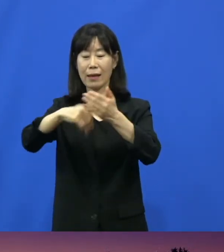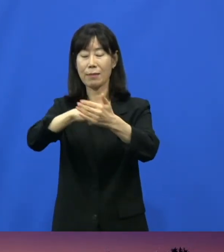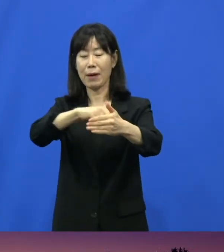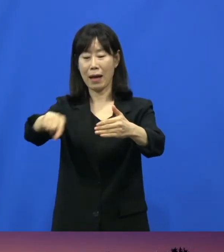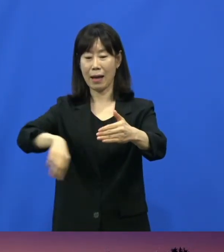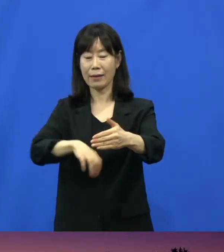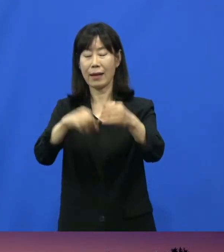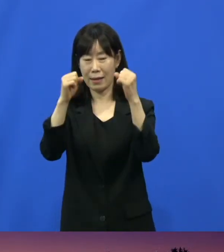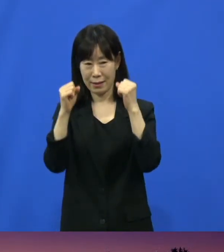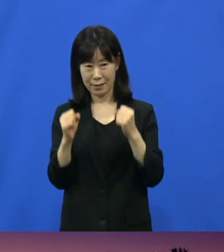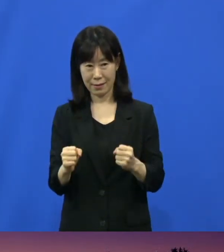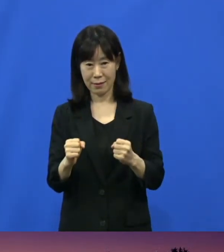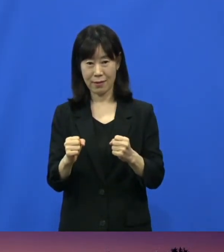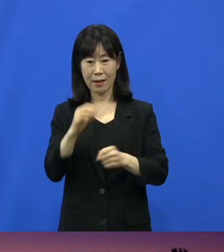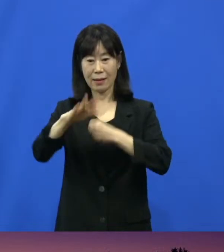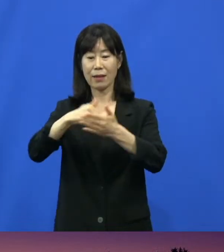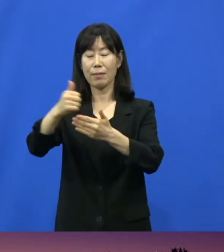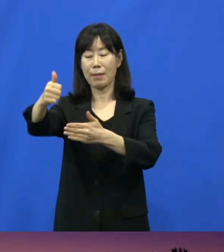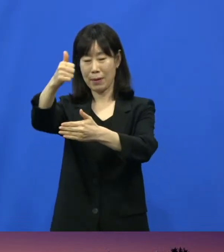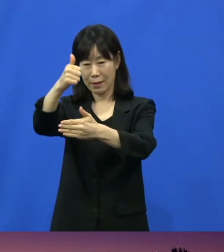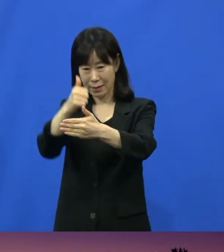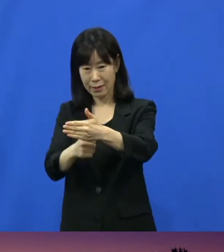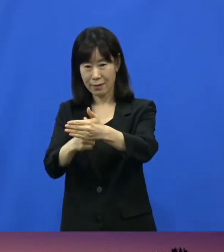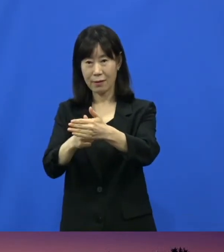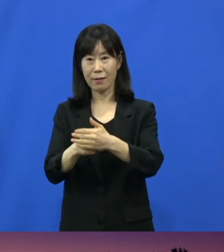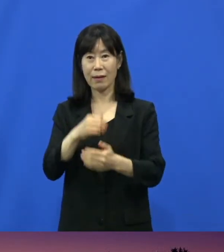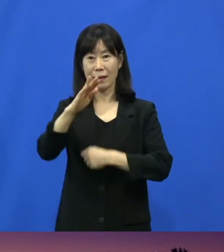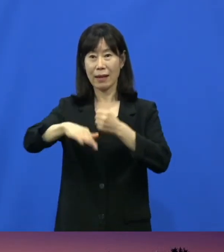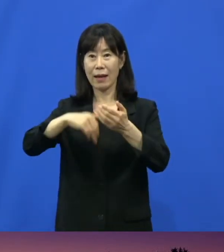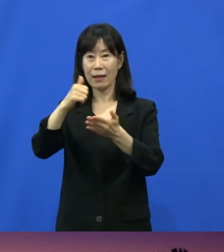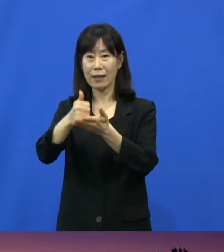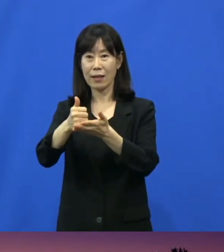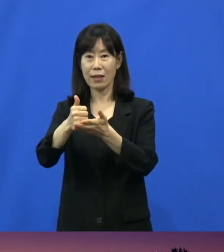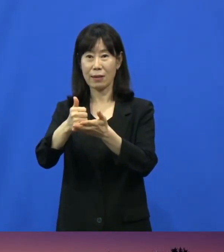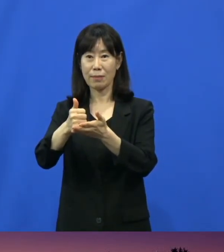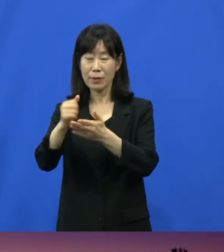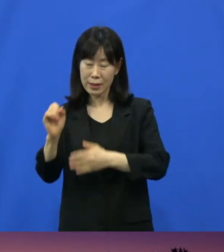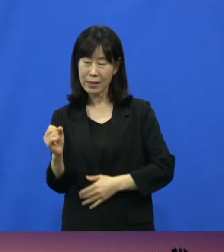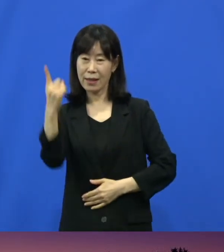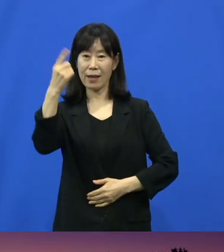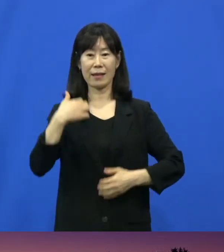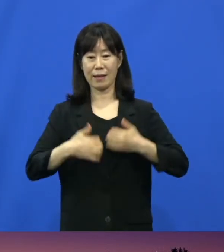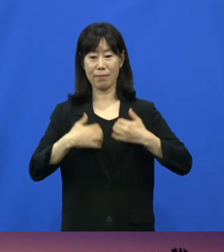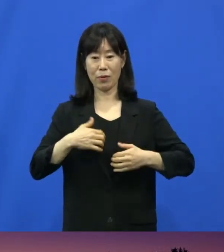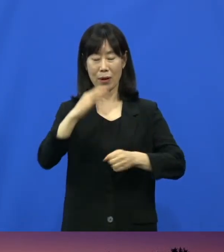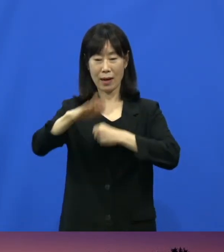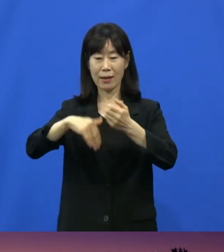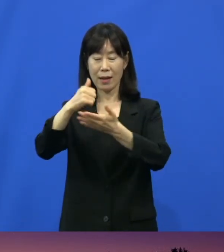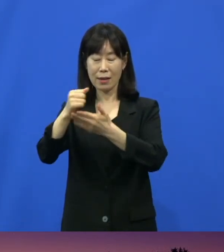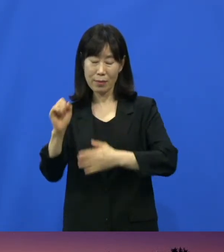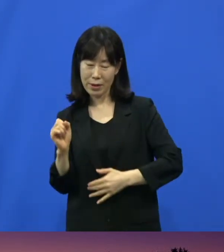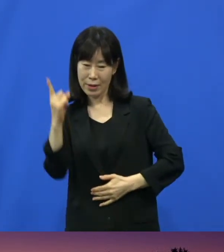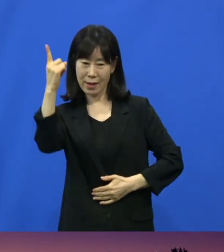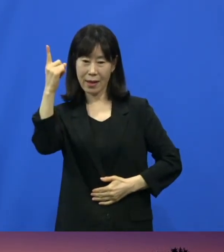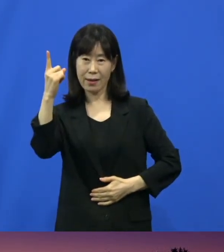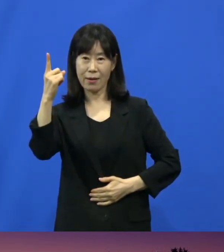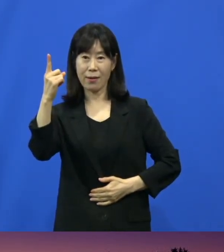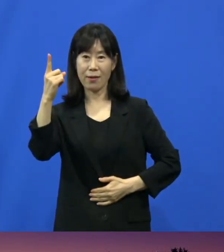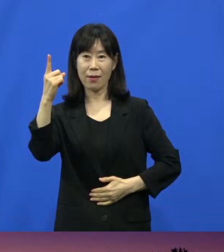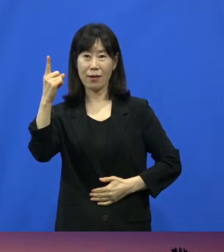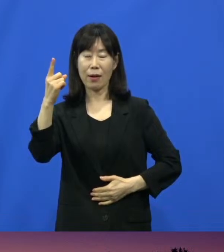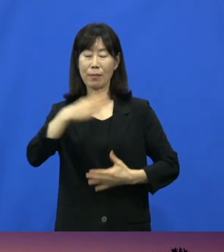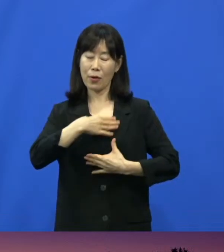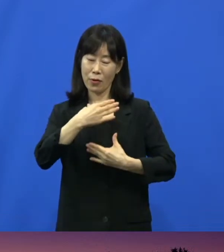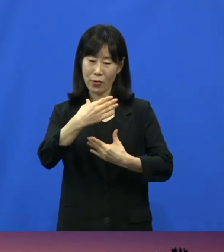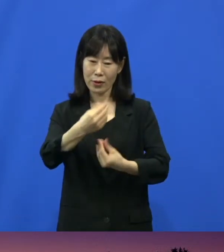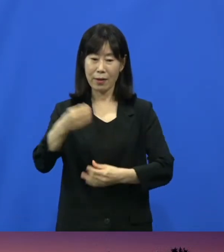그분으로 인하여, 하나님으로 인하여 만족하는 훈련, 하나님으로 인하여 기뻐하는 훈련, 하나님으로 인하여 내가 안식을